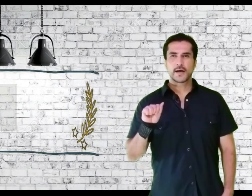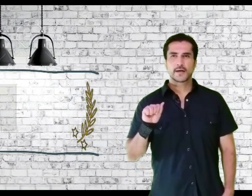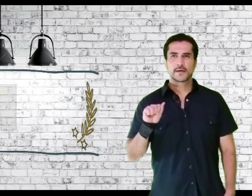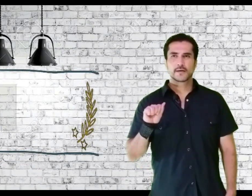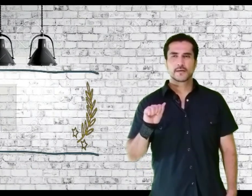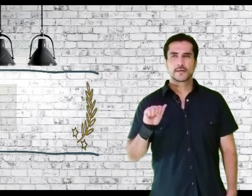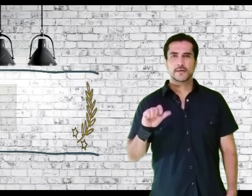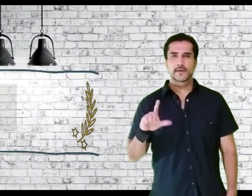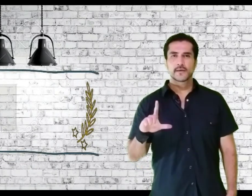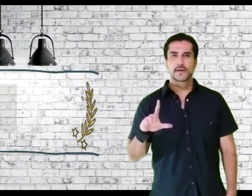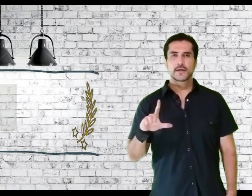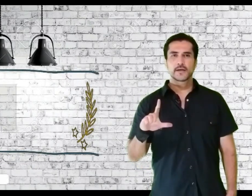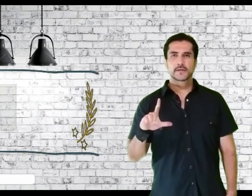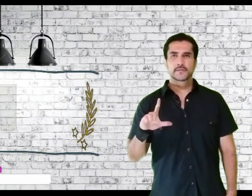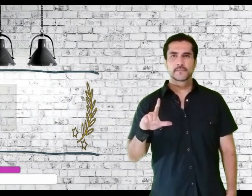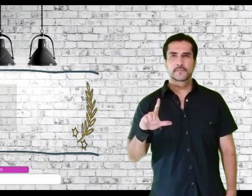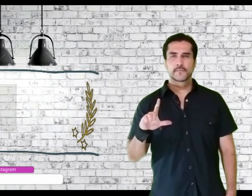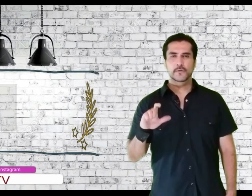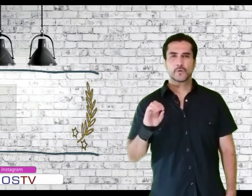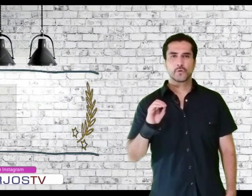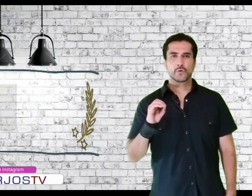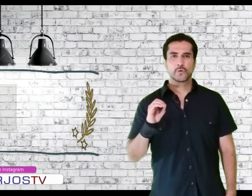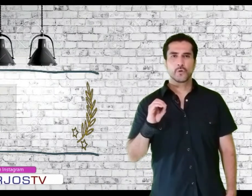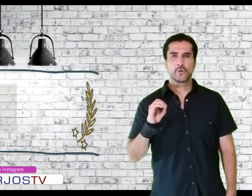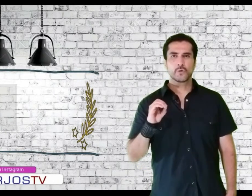A, L, O,